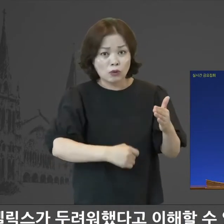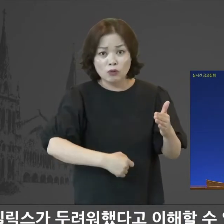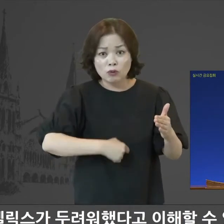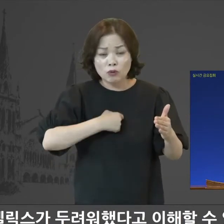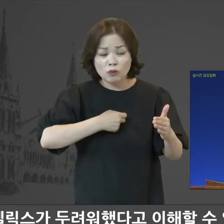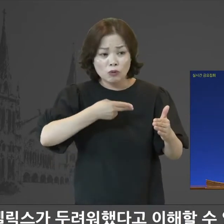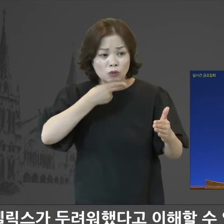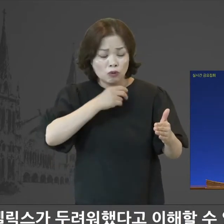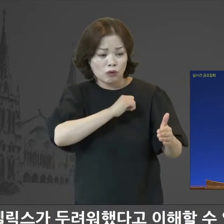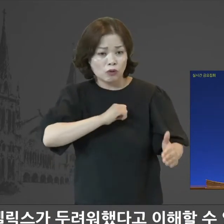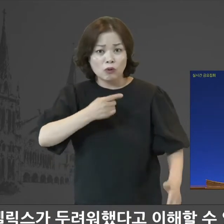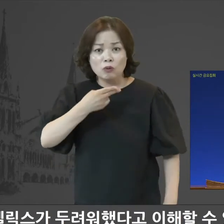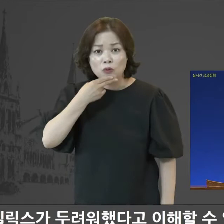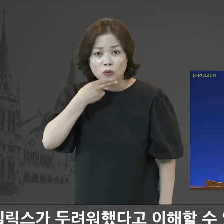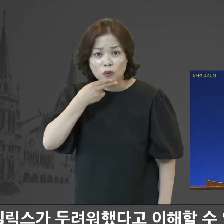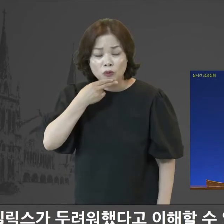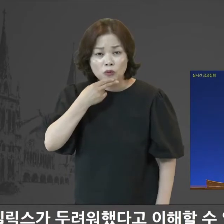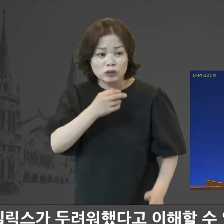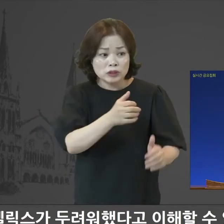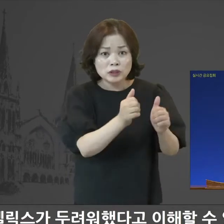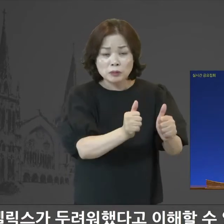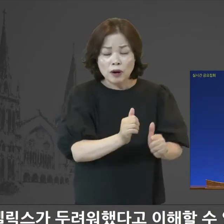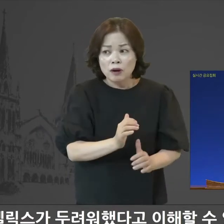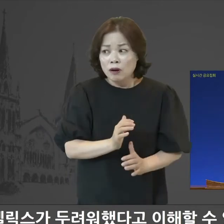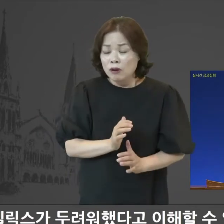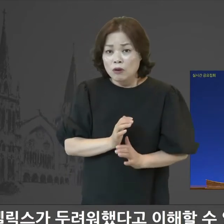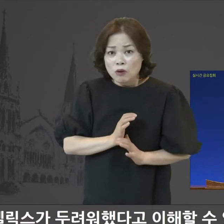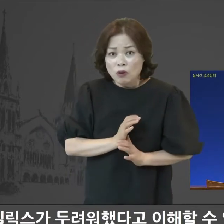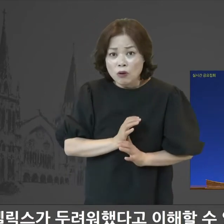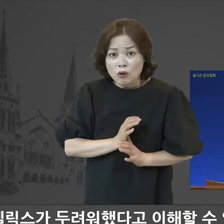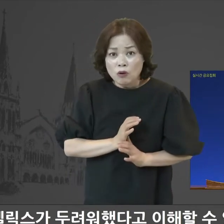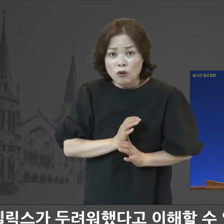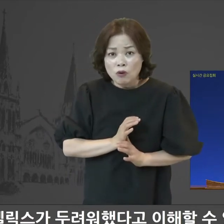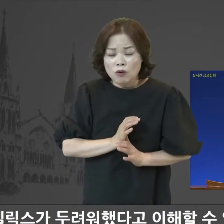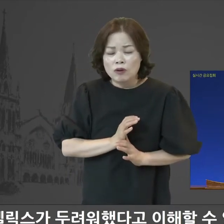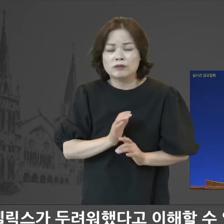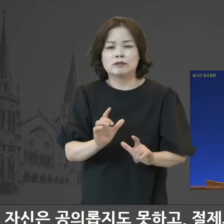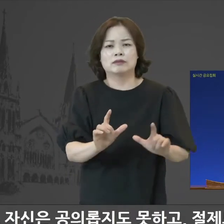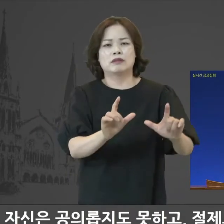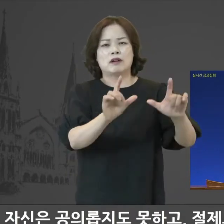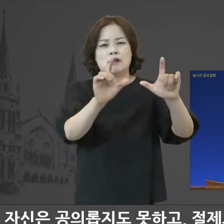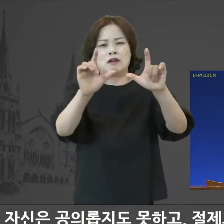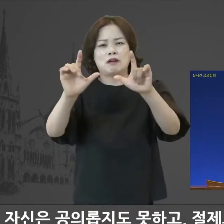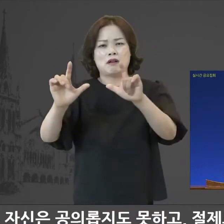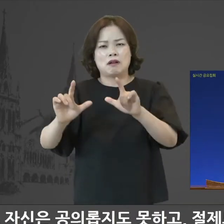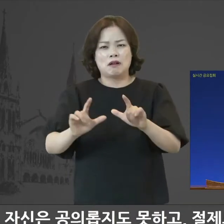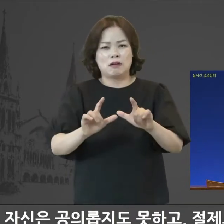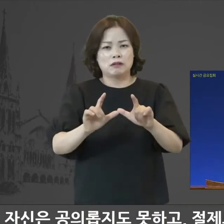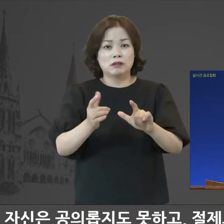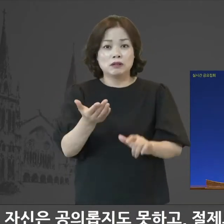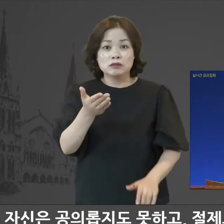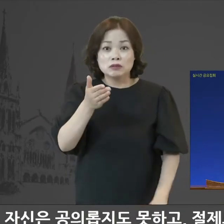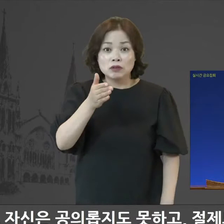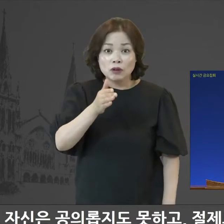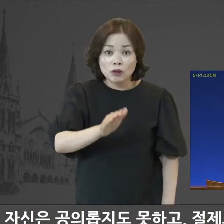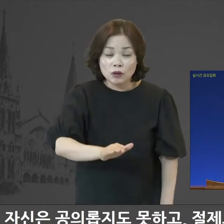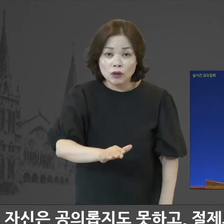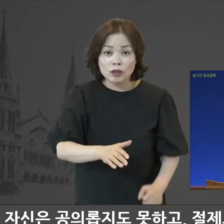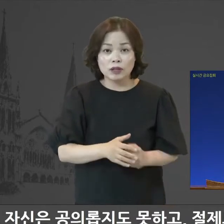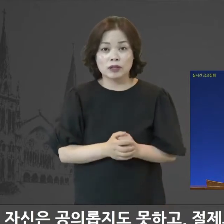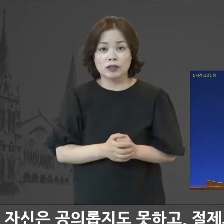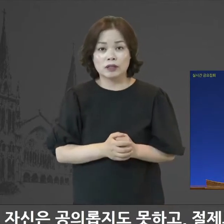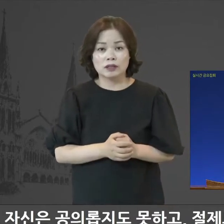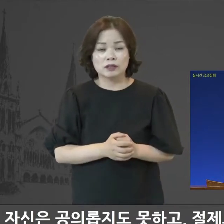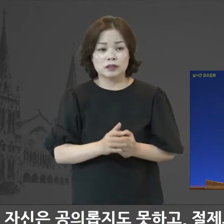절제하지도 못하고 그래서 받을 심판, 이것을 두려워해야 될 그런 삶을 당연히 살았는데, 자,